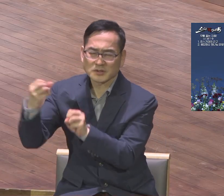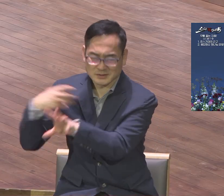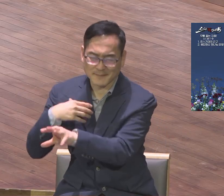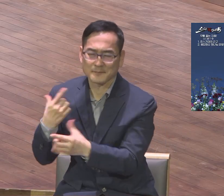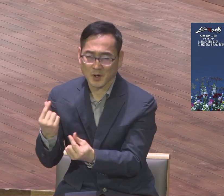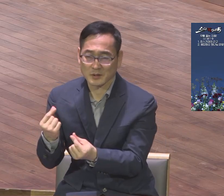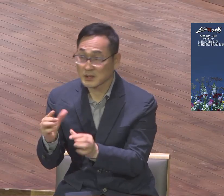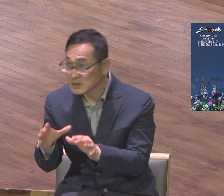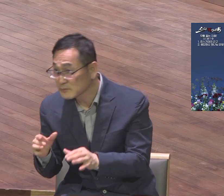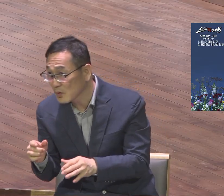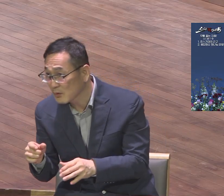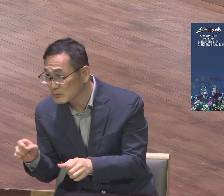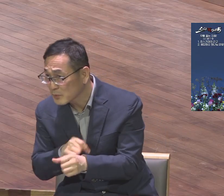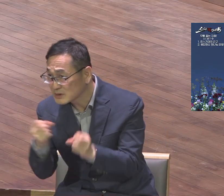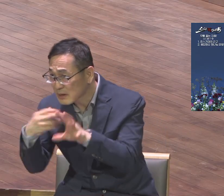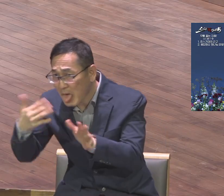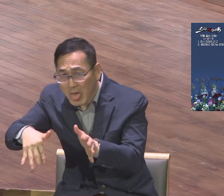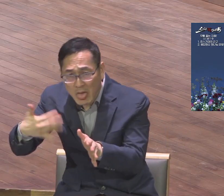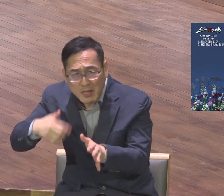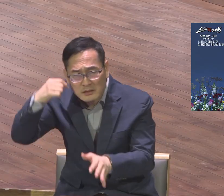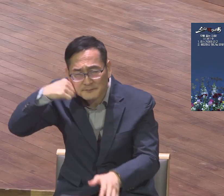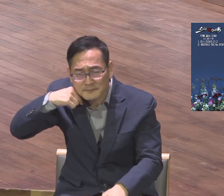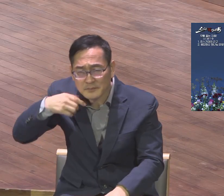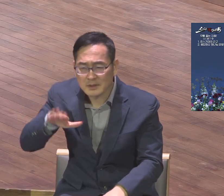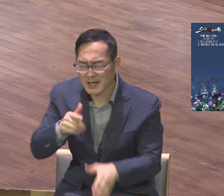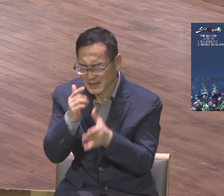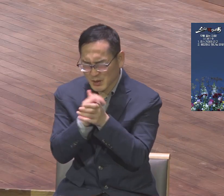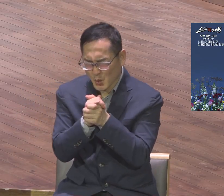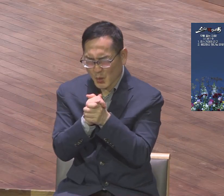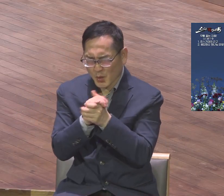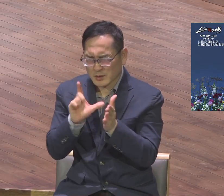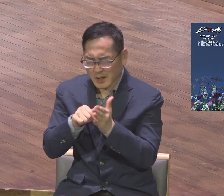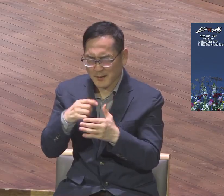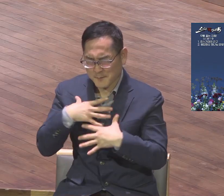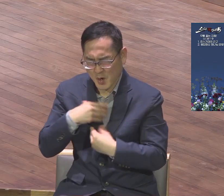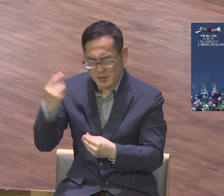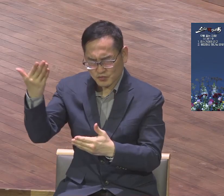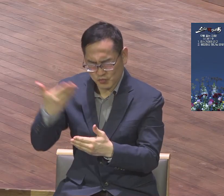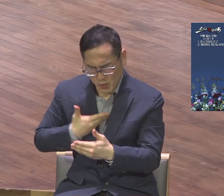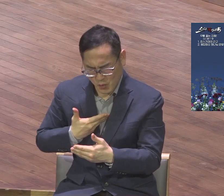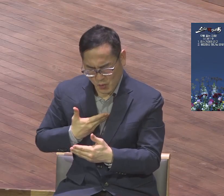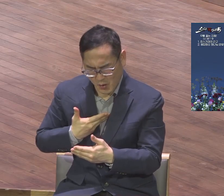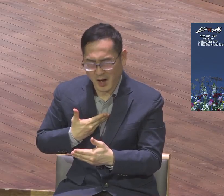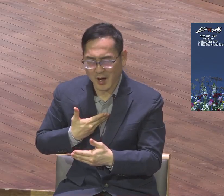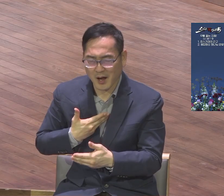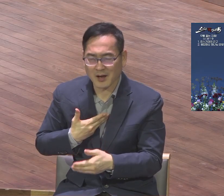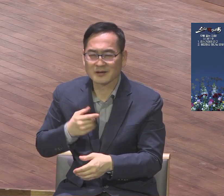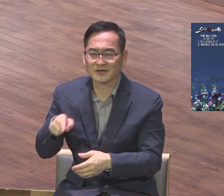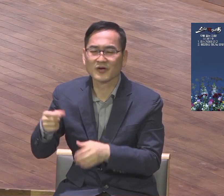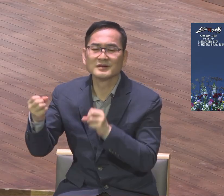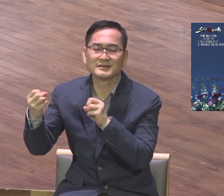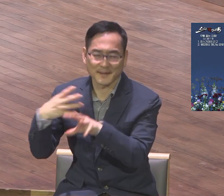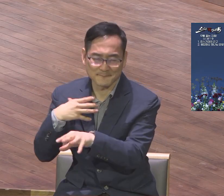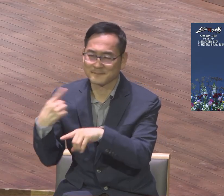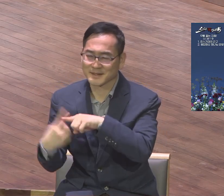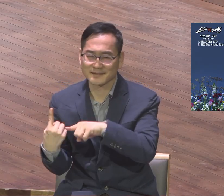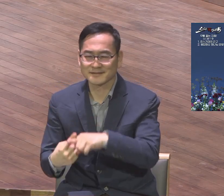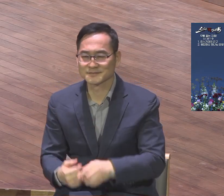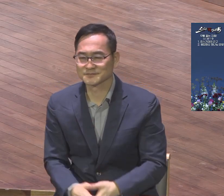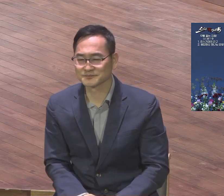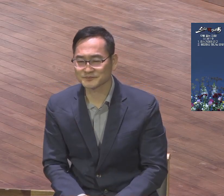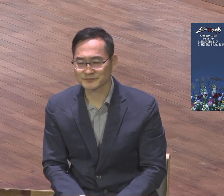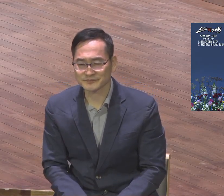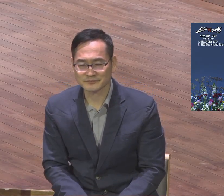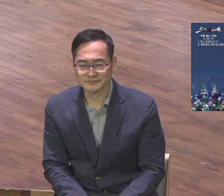아 하나님이 내 기도를 들으시고 내게 평안을 주시구나. 평안의 기도 응답의 사인이에요.